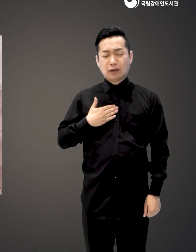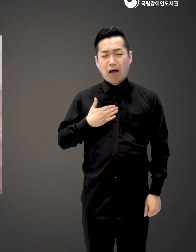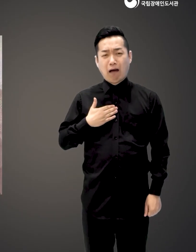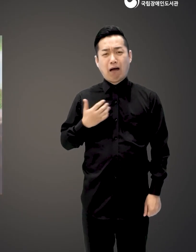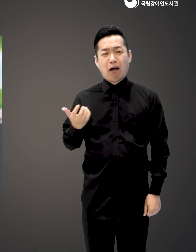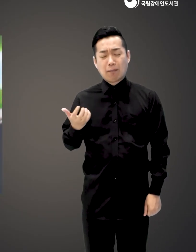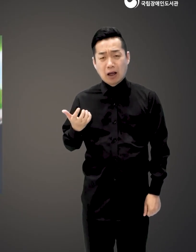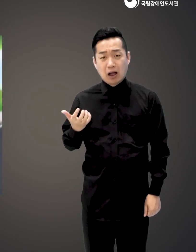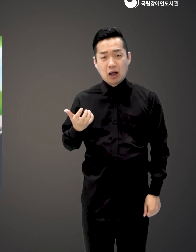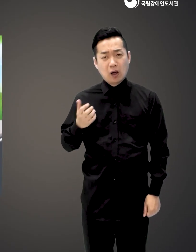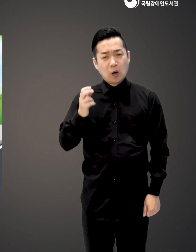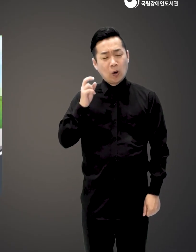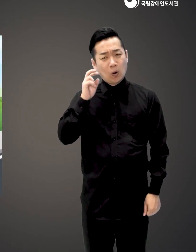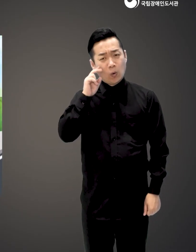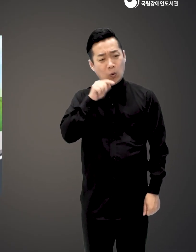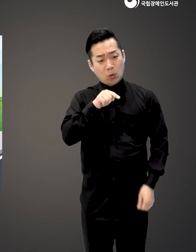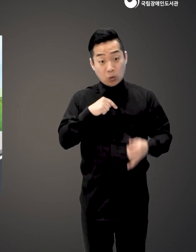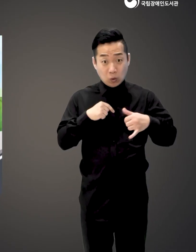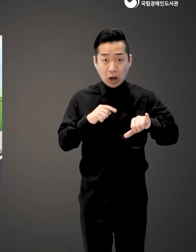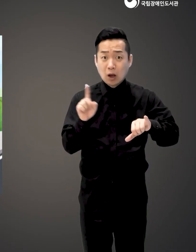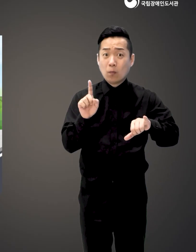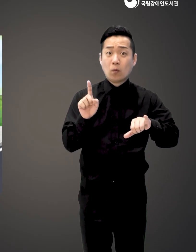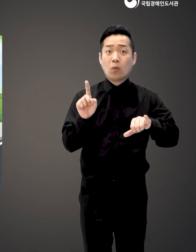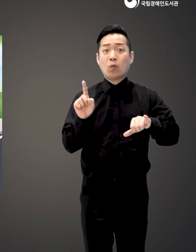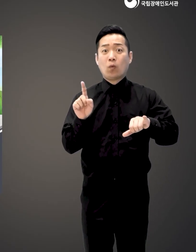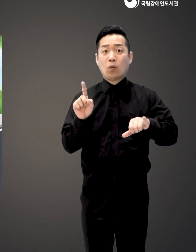나도 이렇게 아픈데 혹시나 우리 아이는?